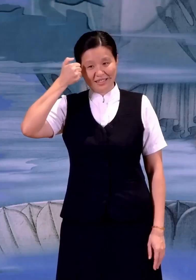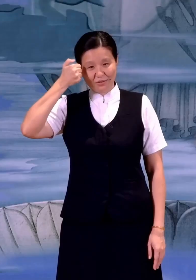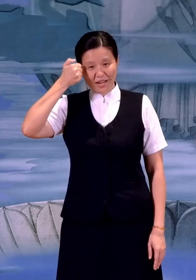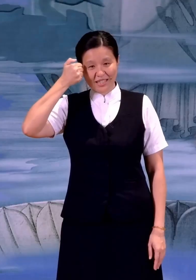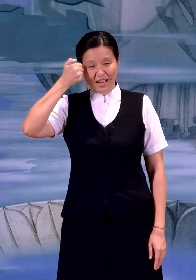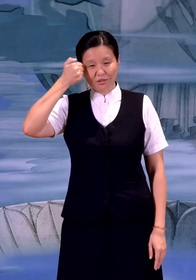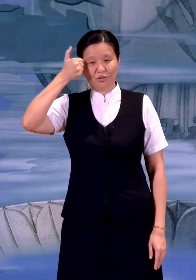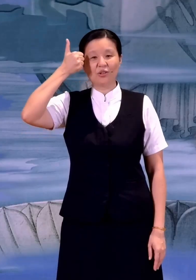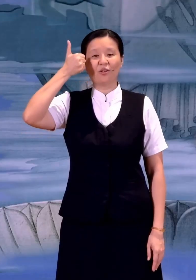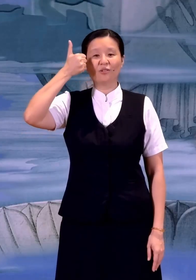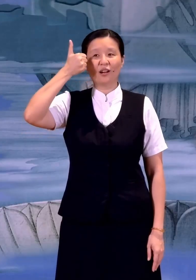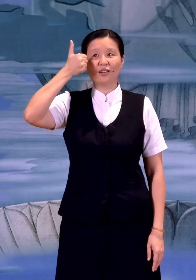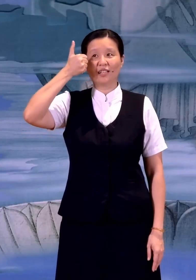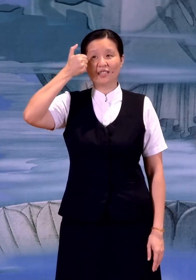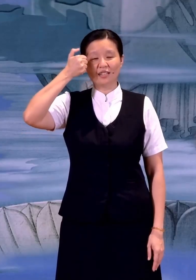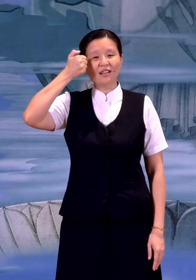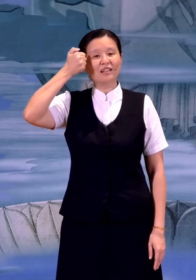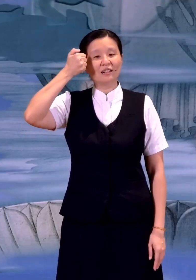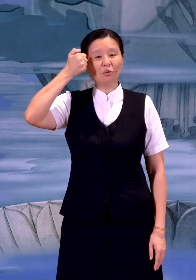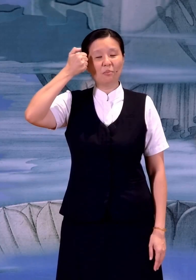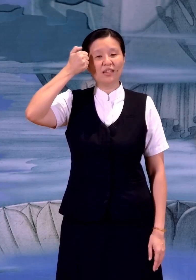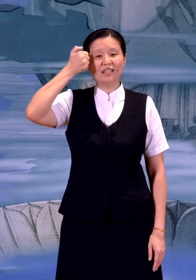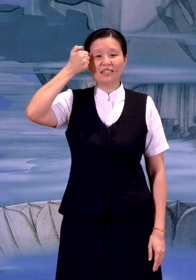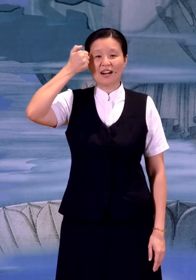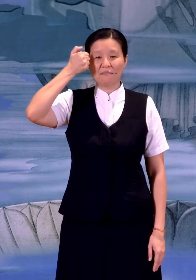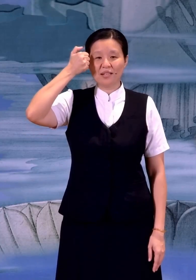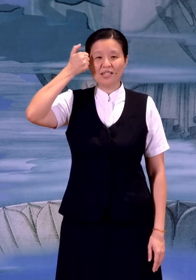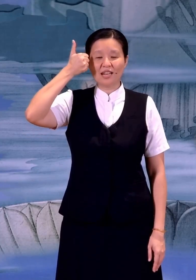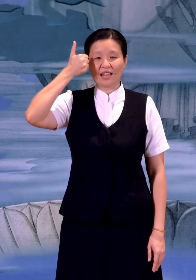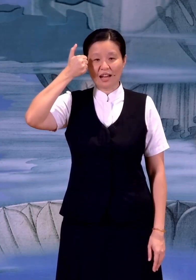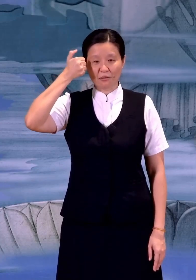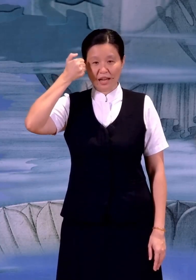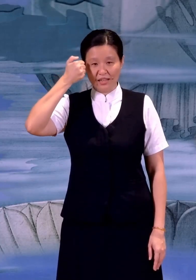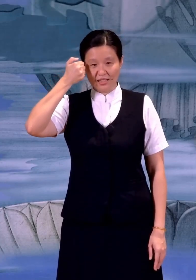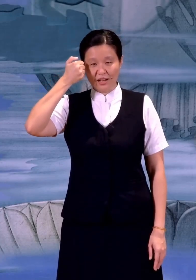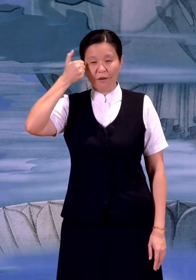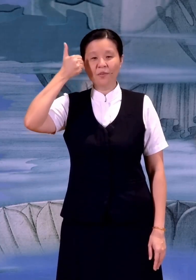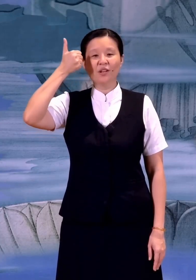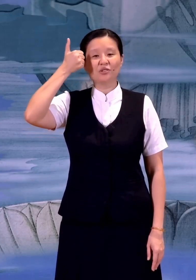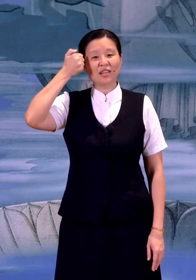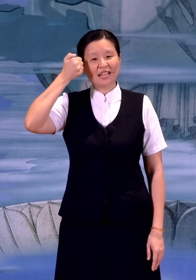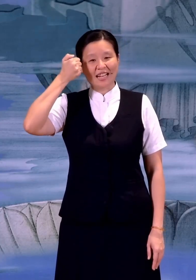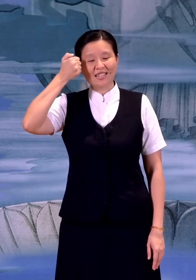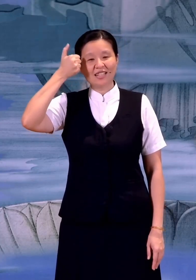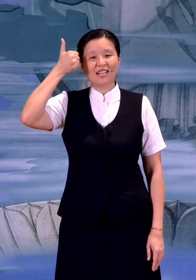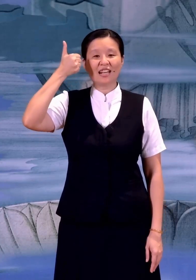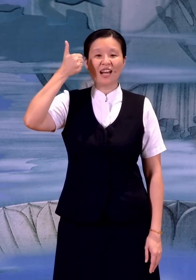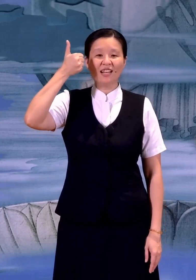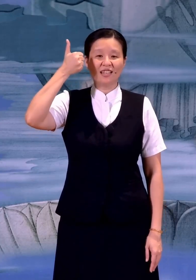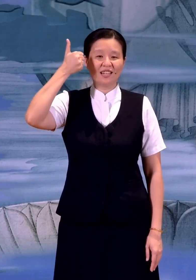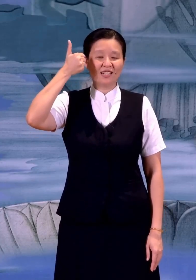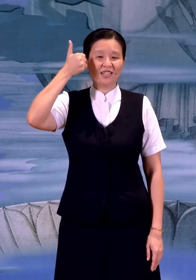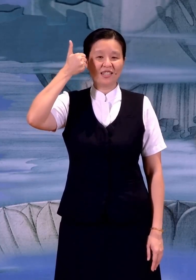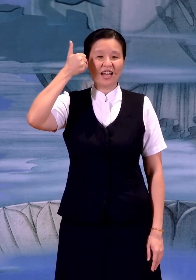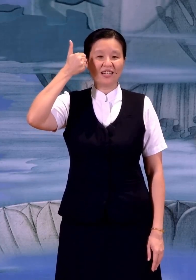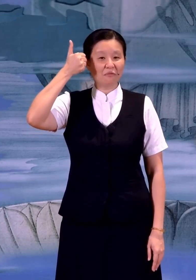微笑鞠躬，好，这样子跟我们的家人们一起来道感恩哈。所以改次大家也可以试试看，跟我们的